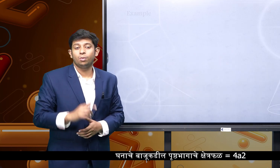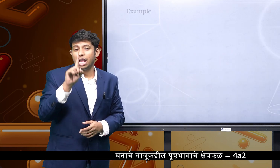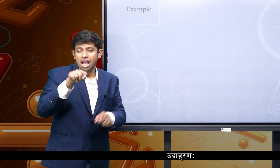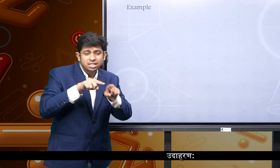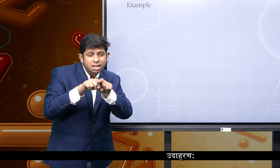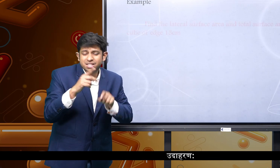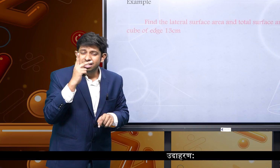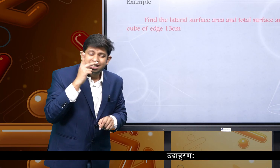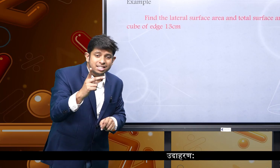उदाहरण,